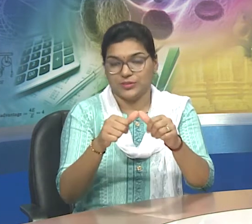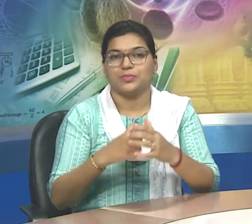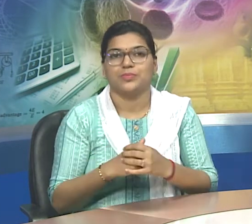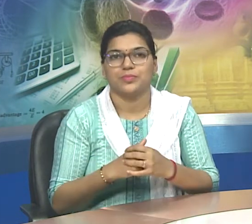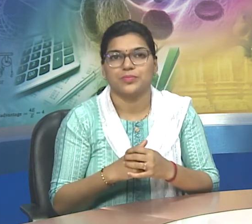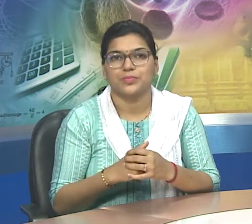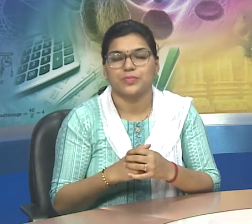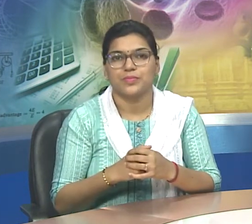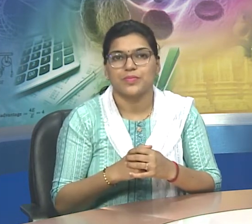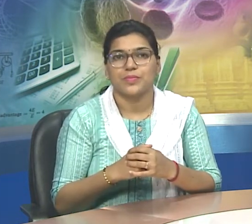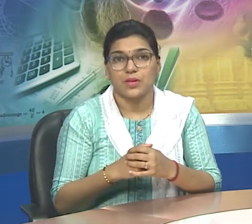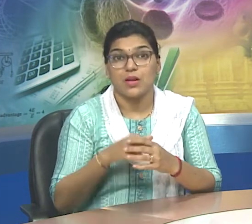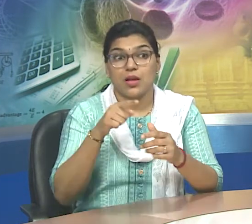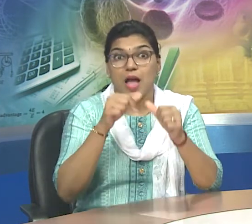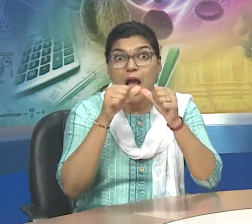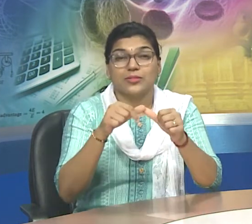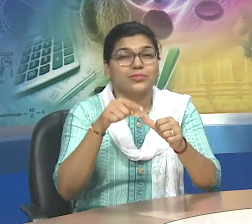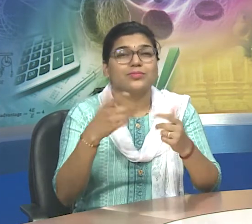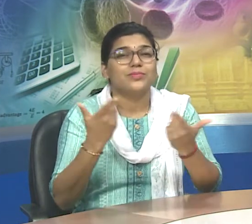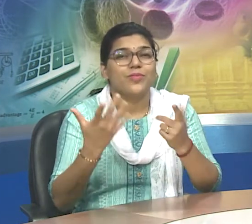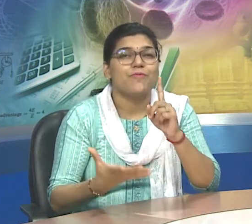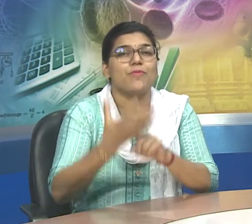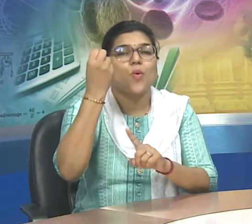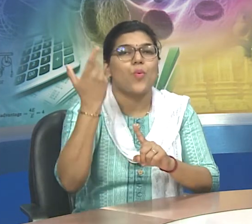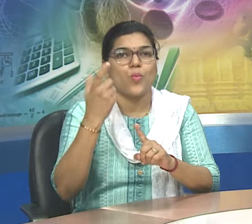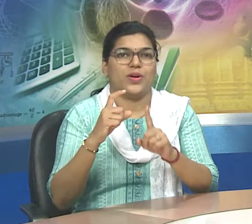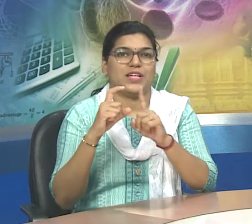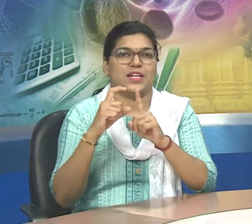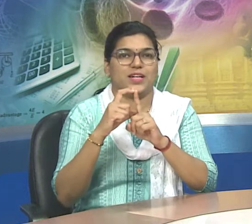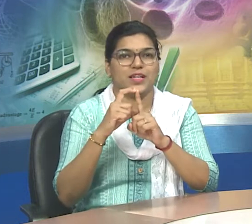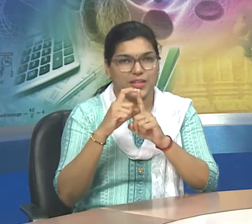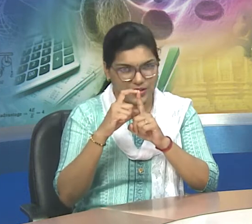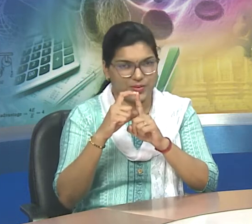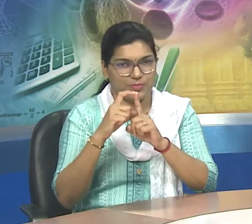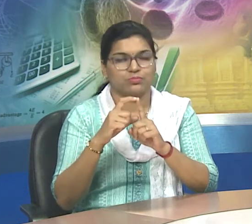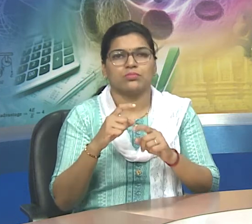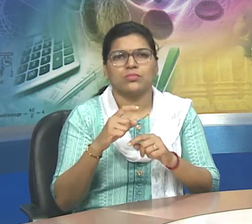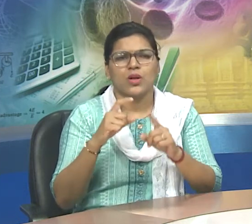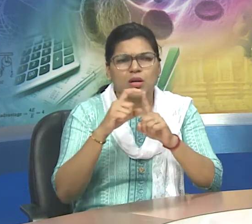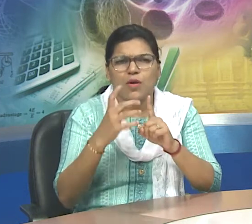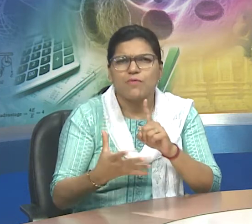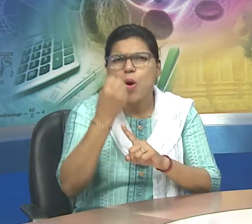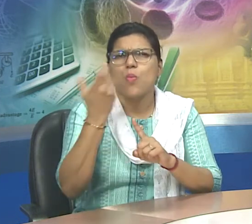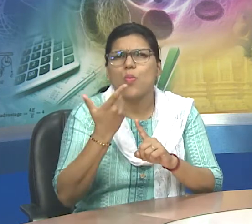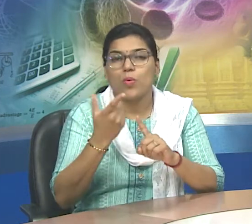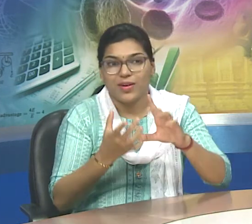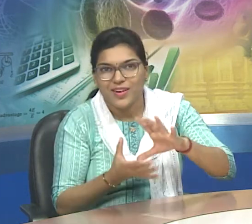इसका आंसर आपको बता दें। आंसर क्या है? आपके इस प्रश्न का उत्तर है